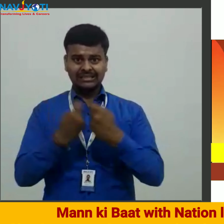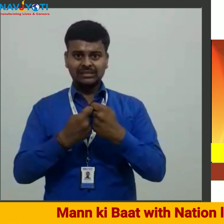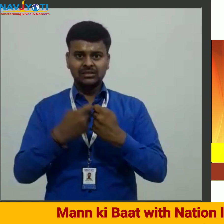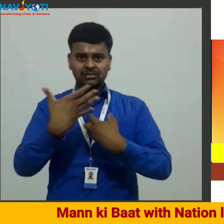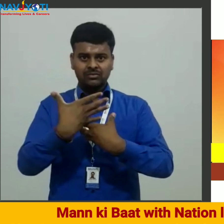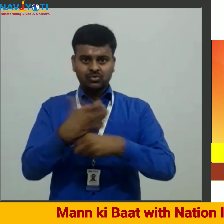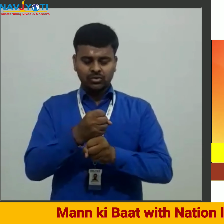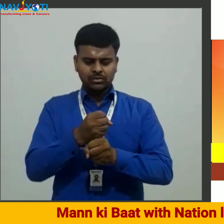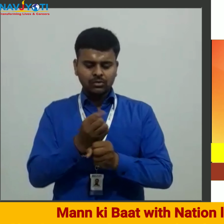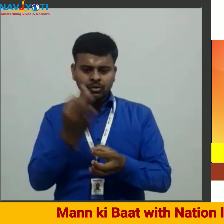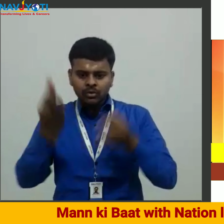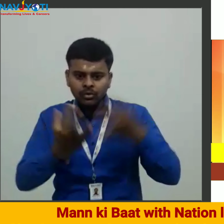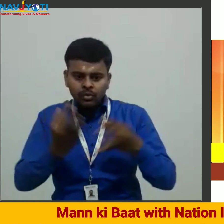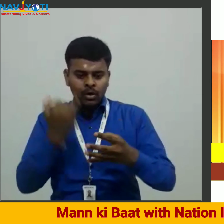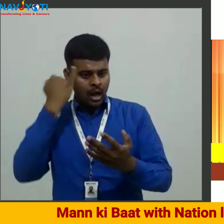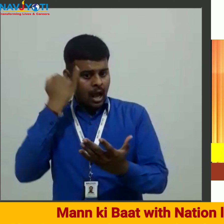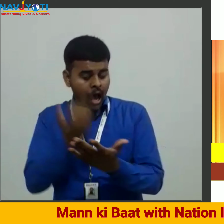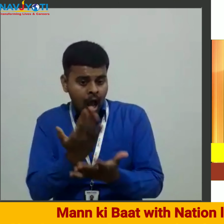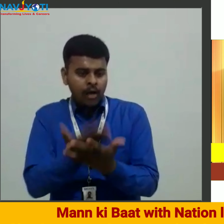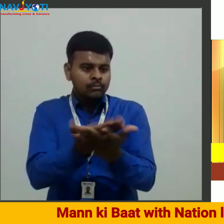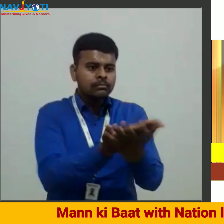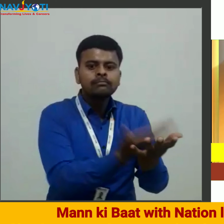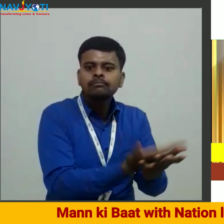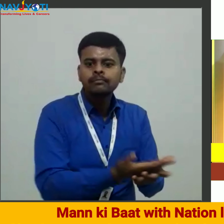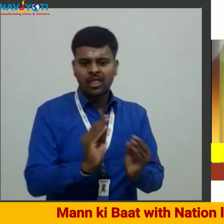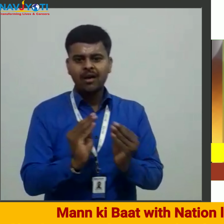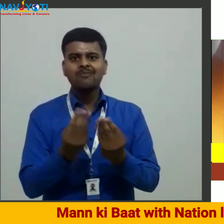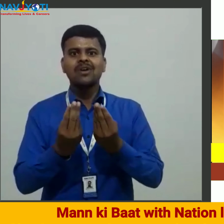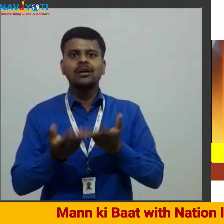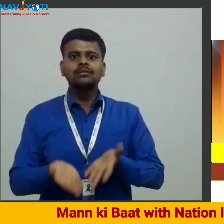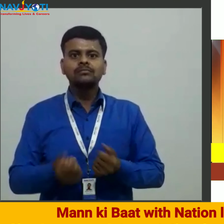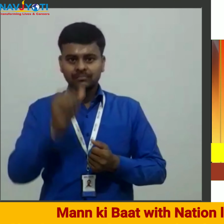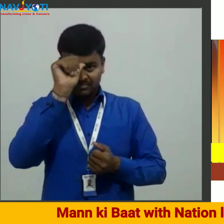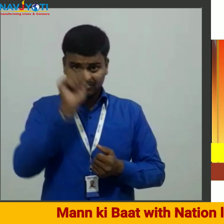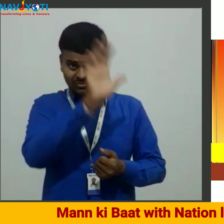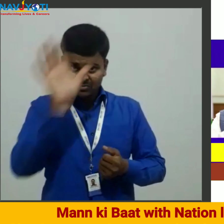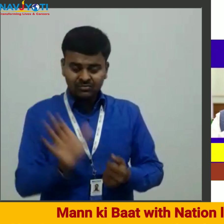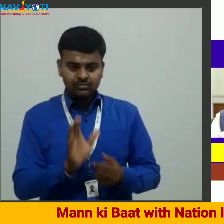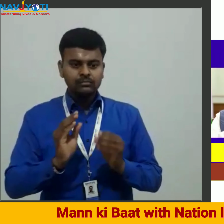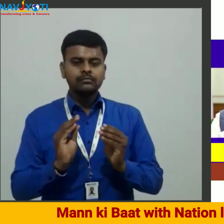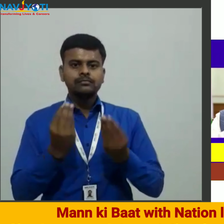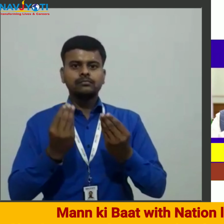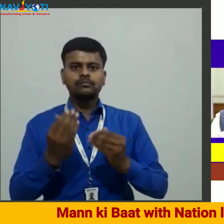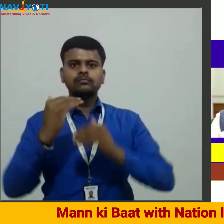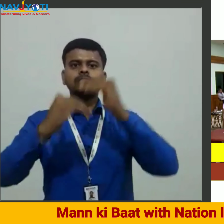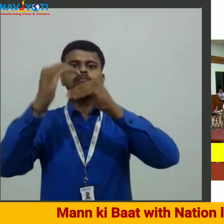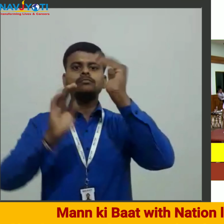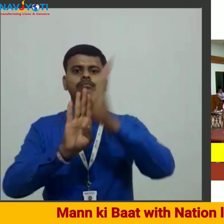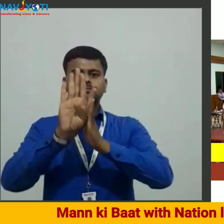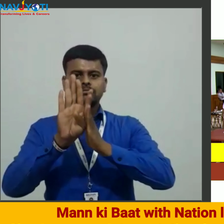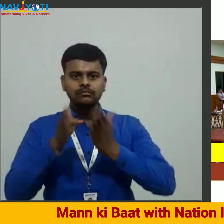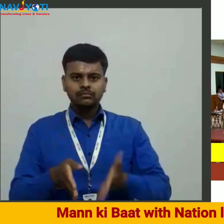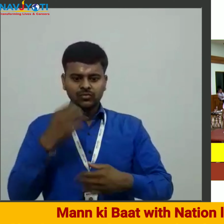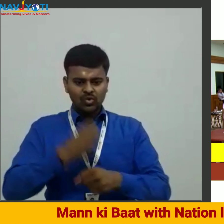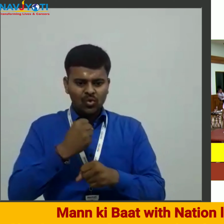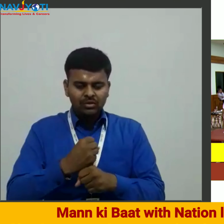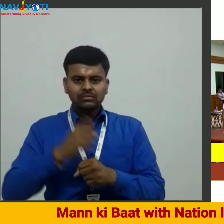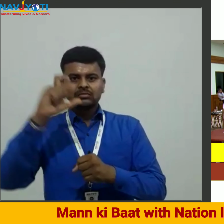है, तब क्या कुछ होता है, ये हम अनुभव कर रहे हैं। आज केंद्र सरकार